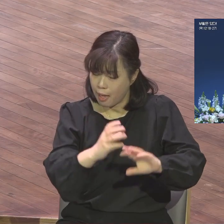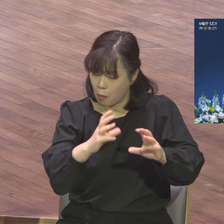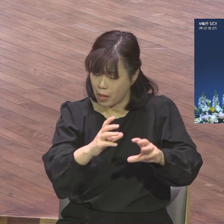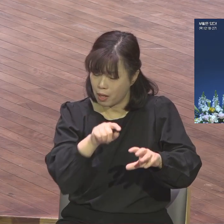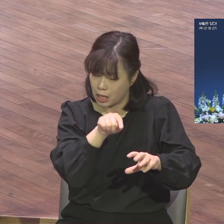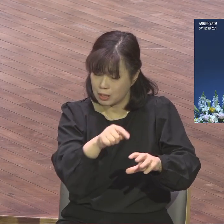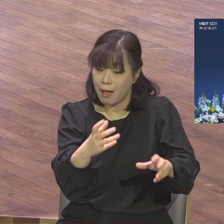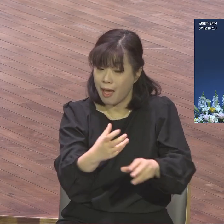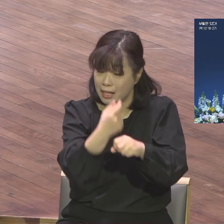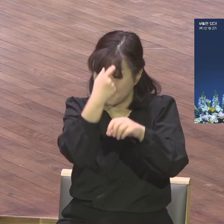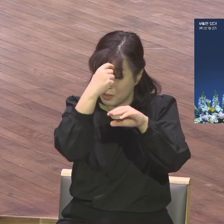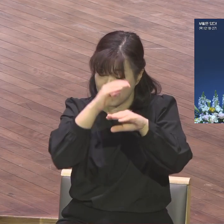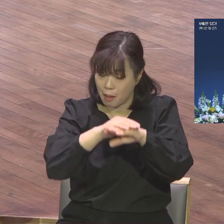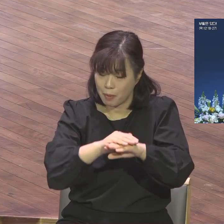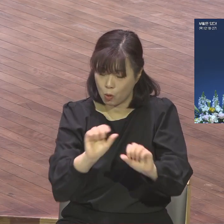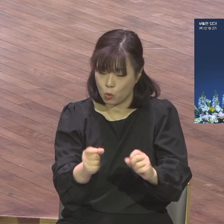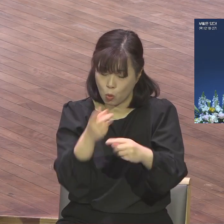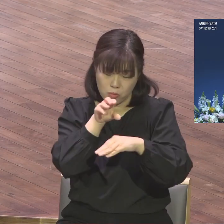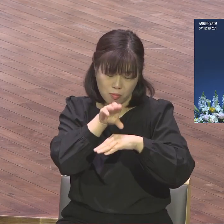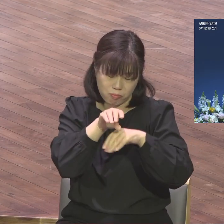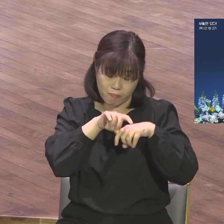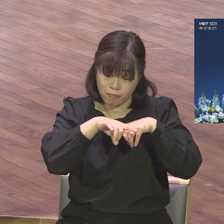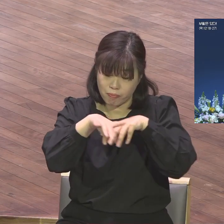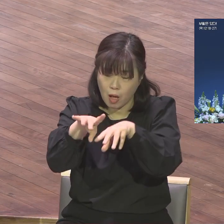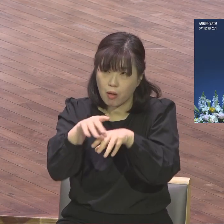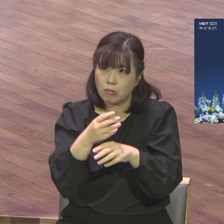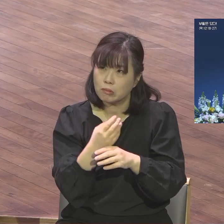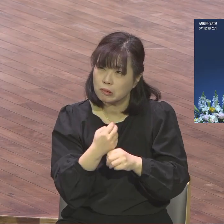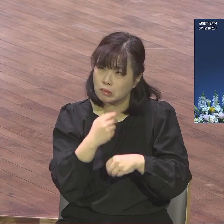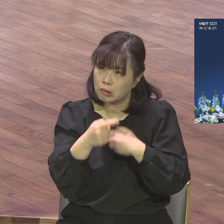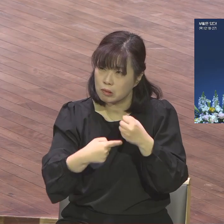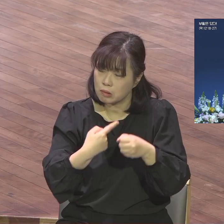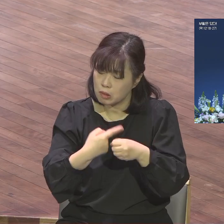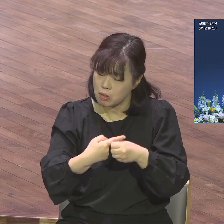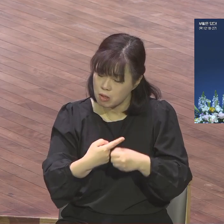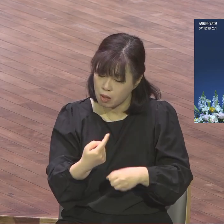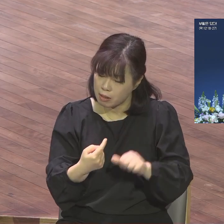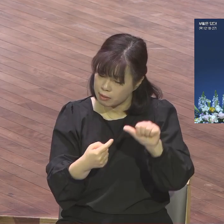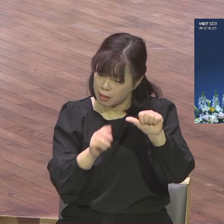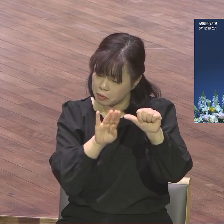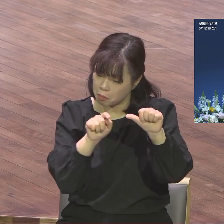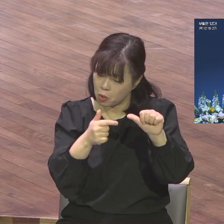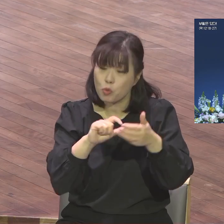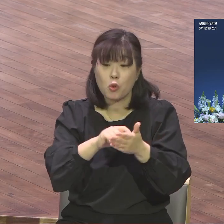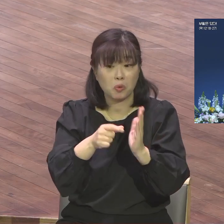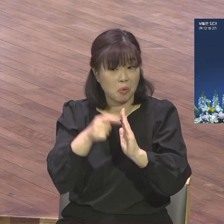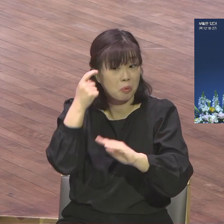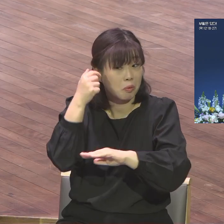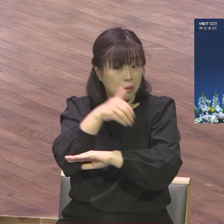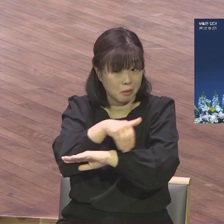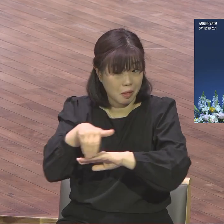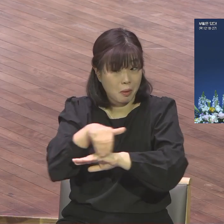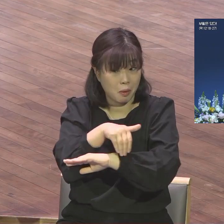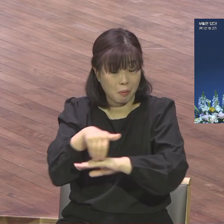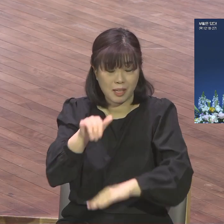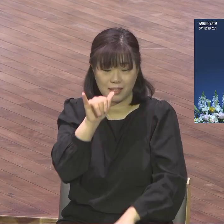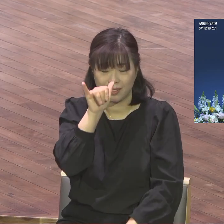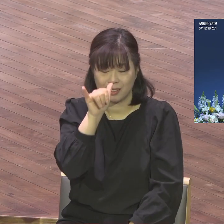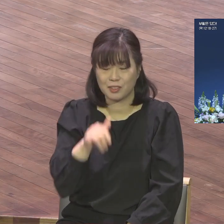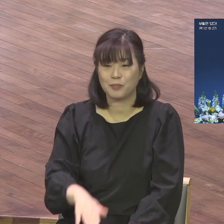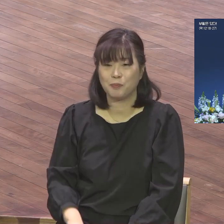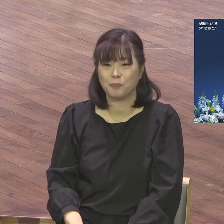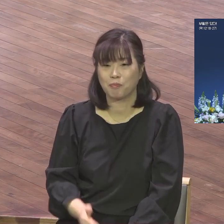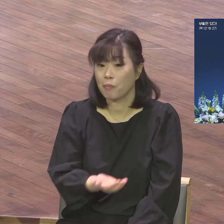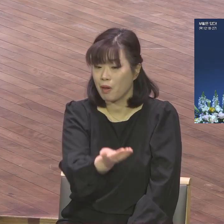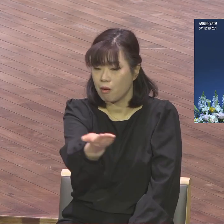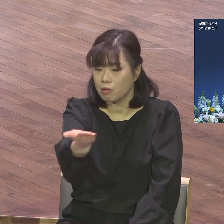해외에서 토요 핵심을 하게 될 것입니다. 우리 성도님들의 간절한 기도, 중보 기도